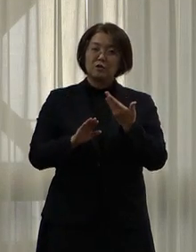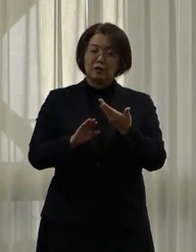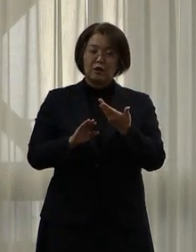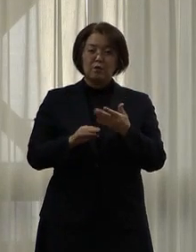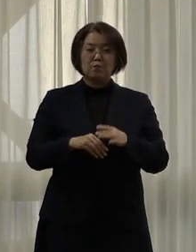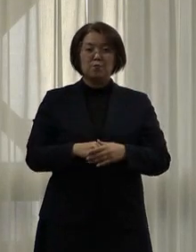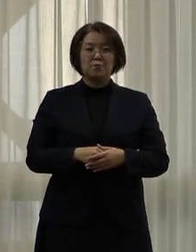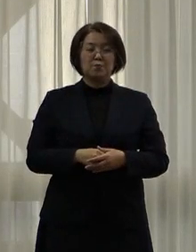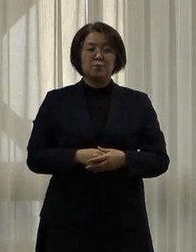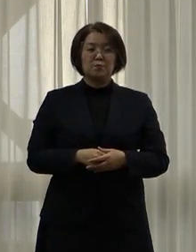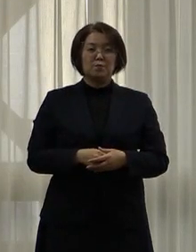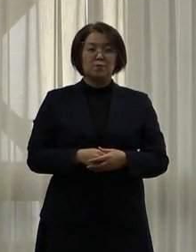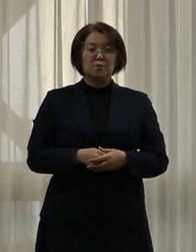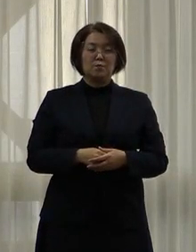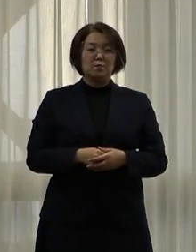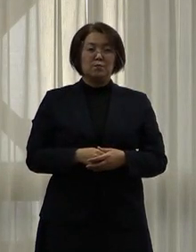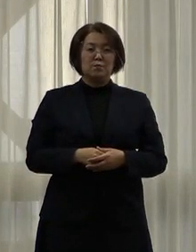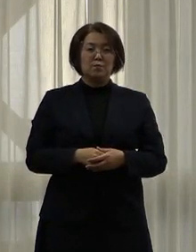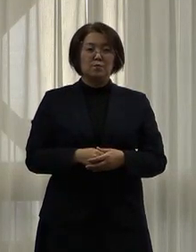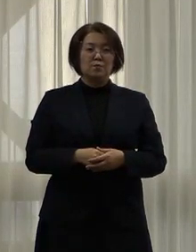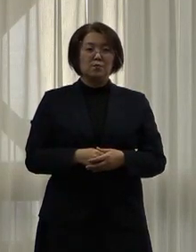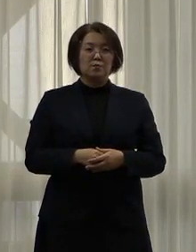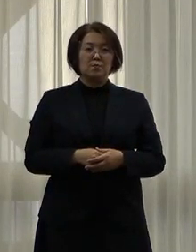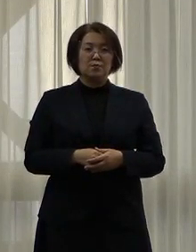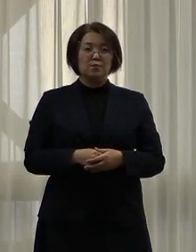ってあるように聞かせていただきたいんですけれども、